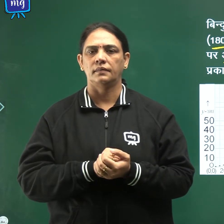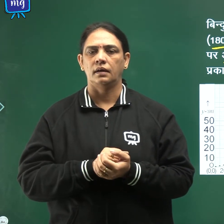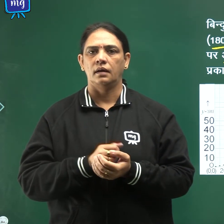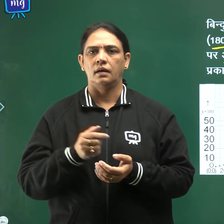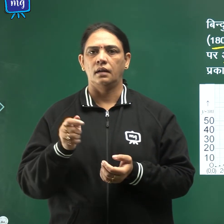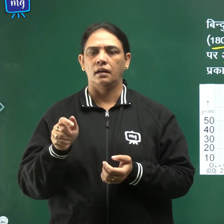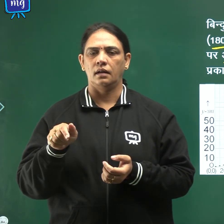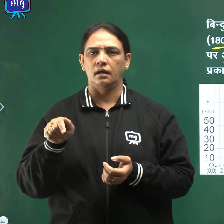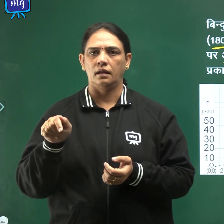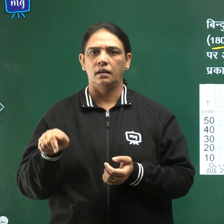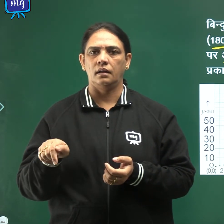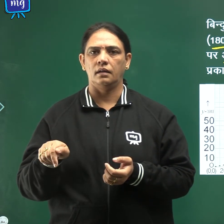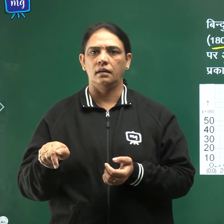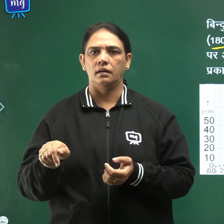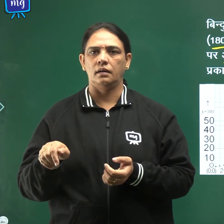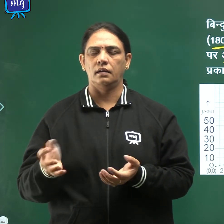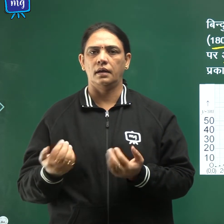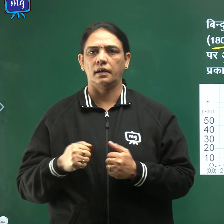लेंगे